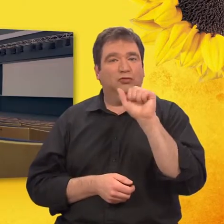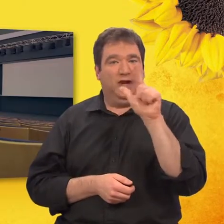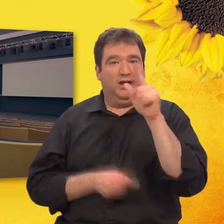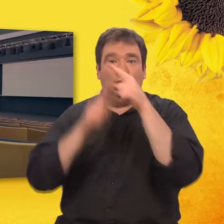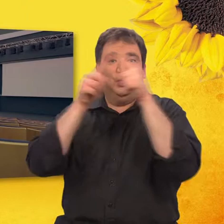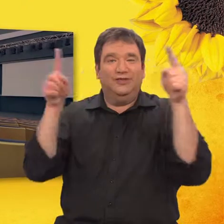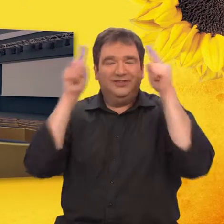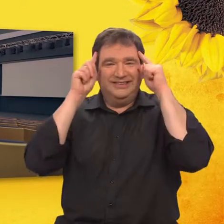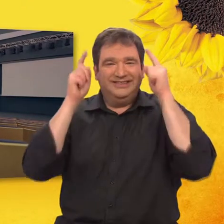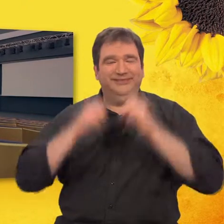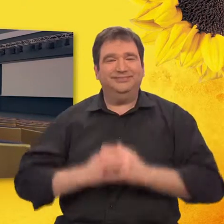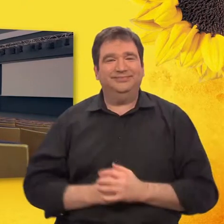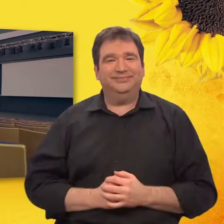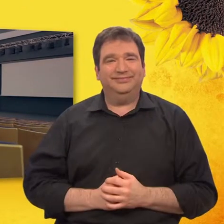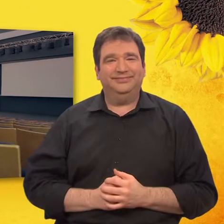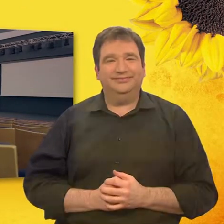federais.